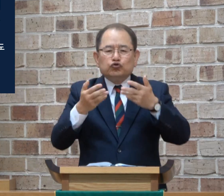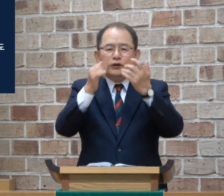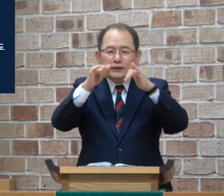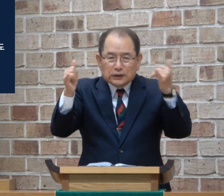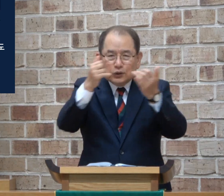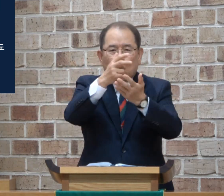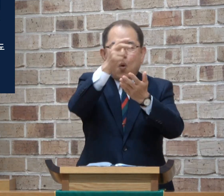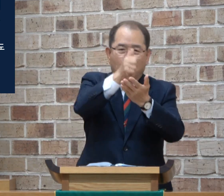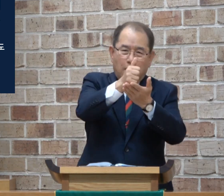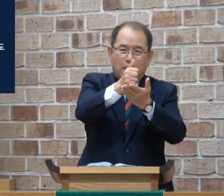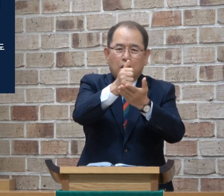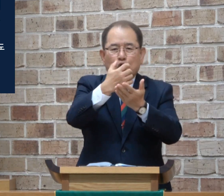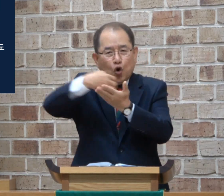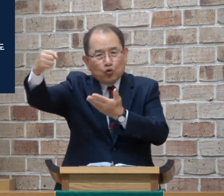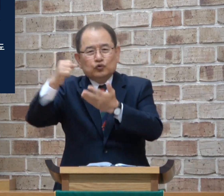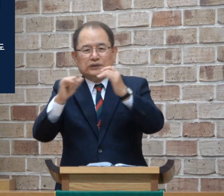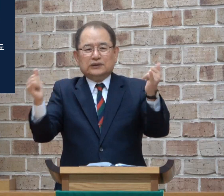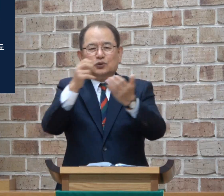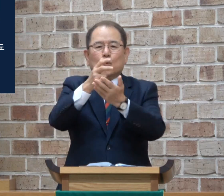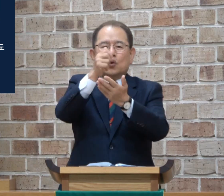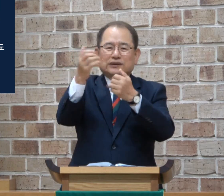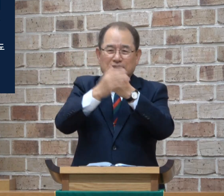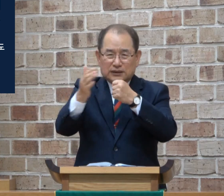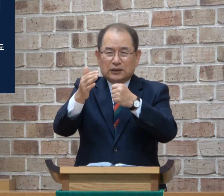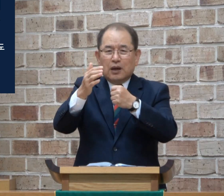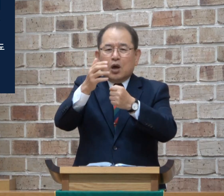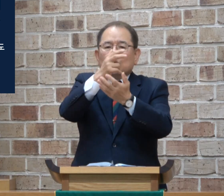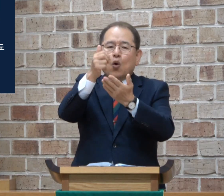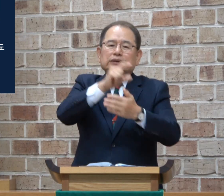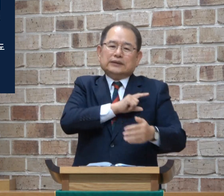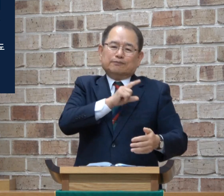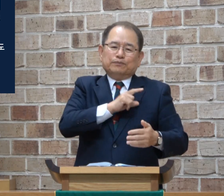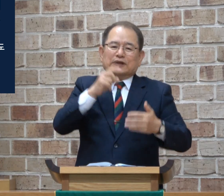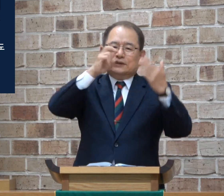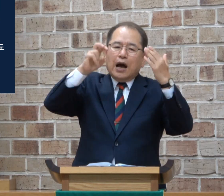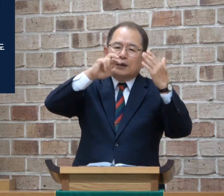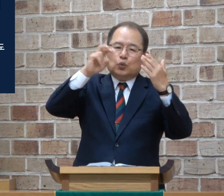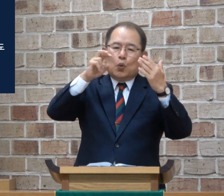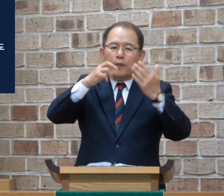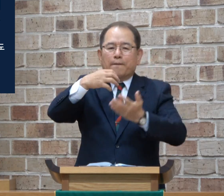이도 여호와시오니 여호와의 이름이 찬송을 받으실지니이다 하고.